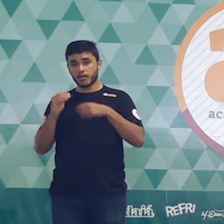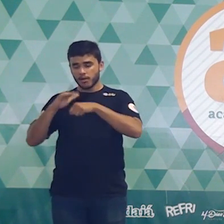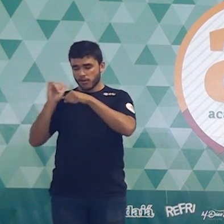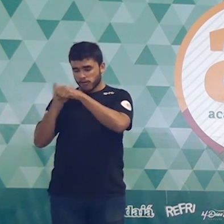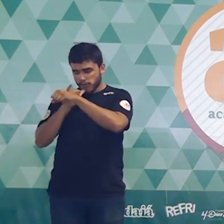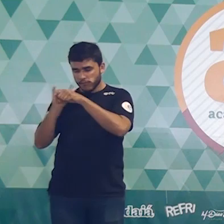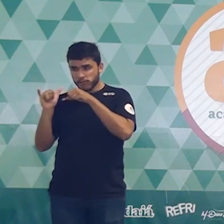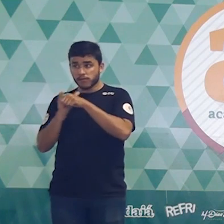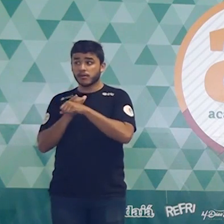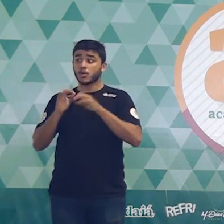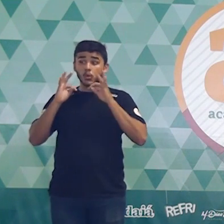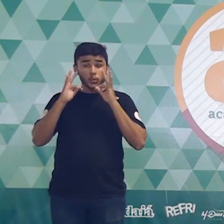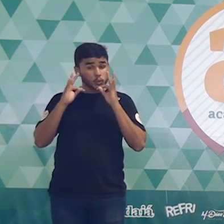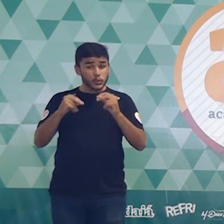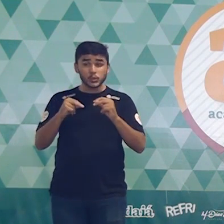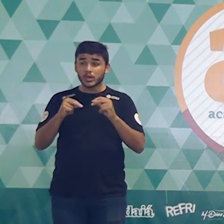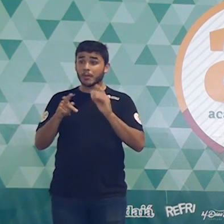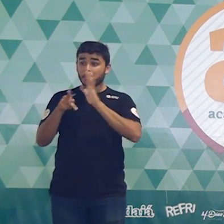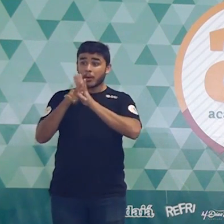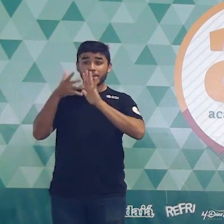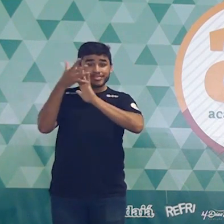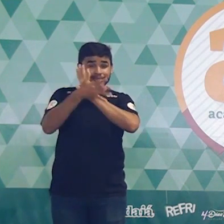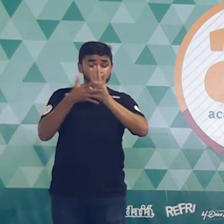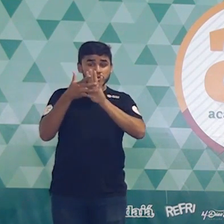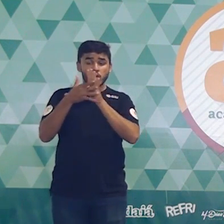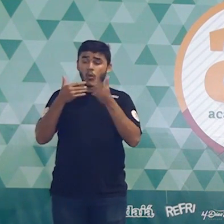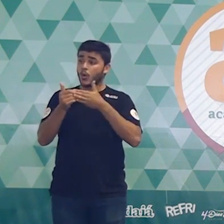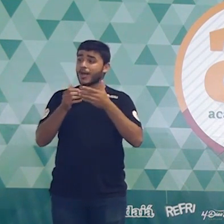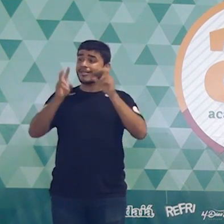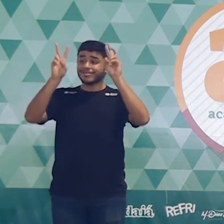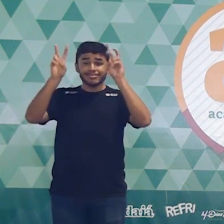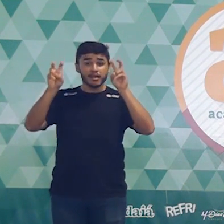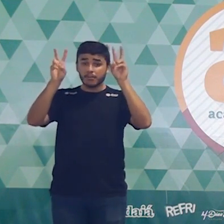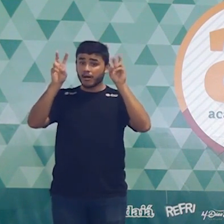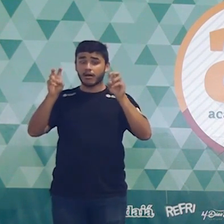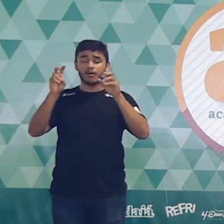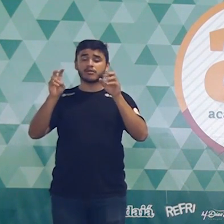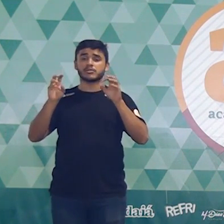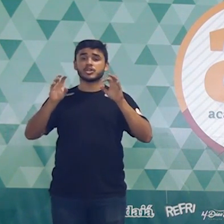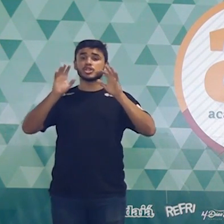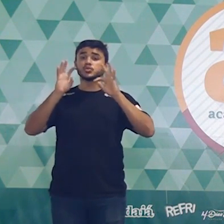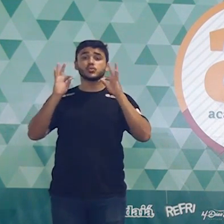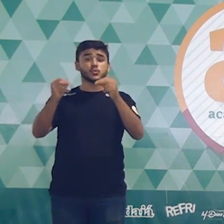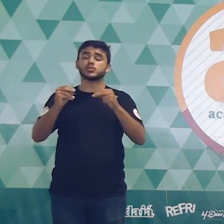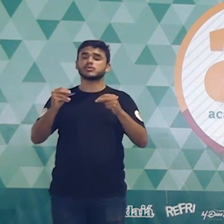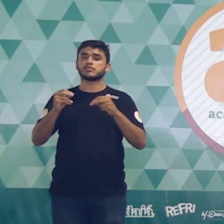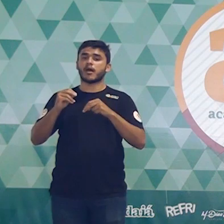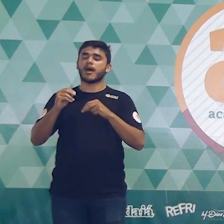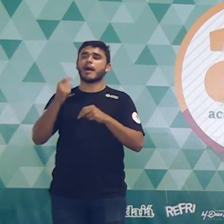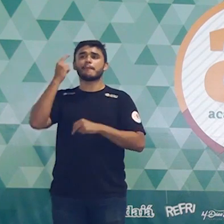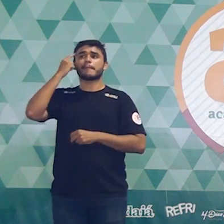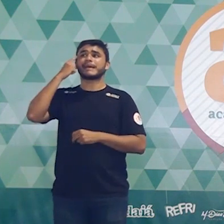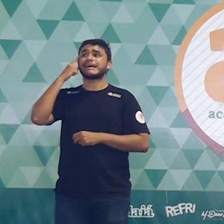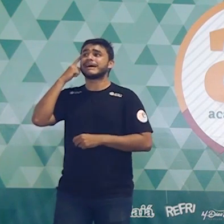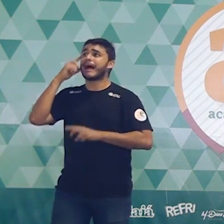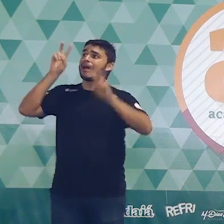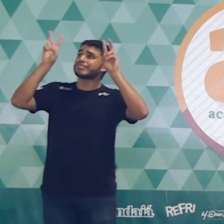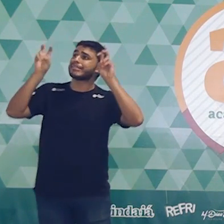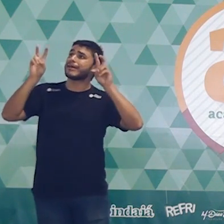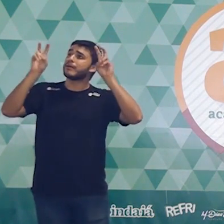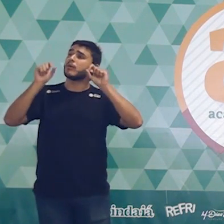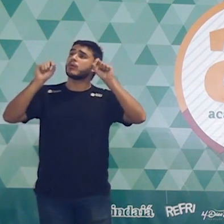entendendo que eu estou dando uma metodologia de texto, independentemente de tema. Quem me dá essa chance é o Enem, que só coloca